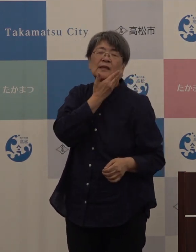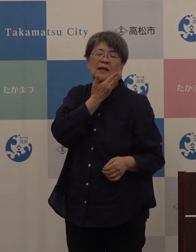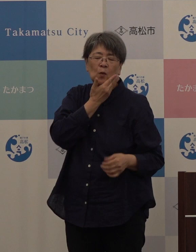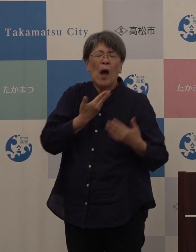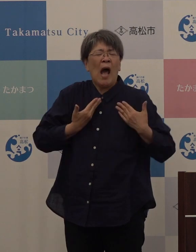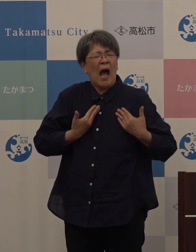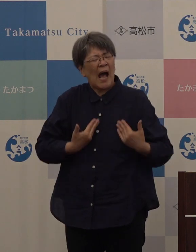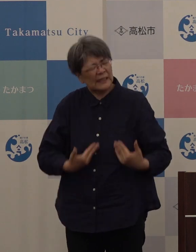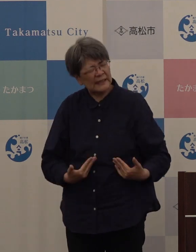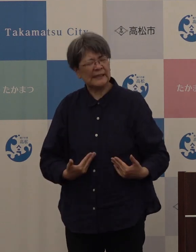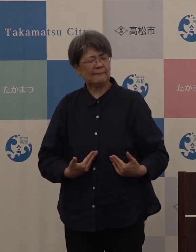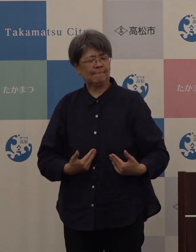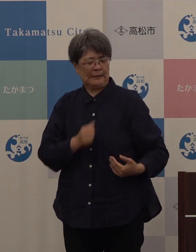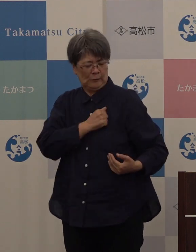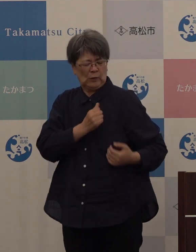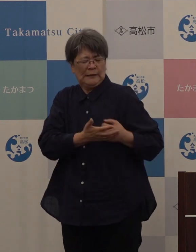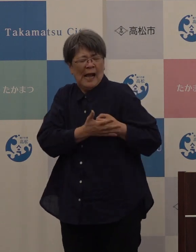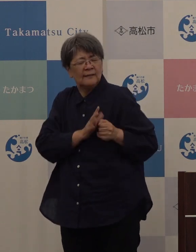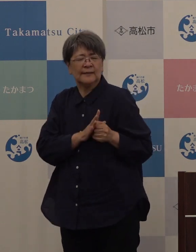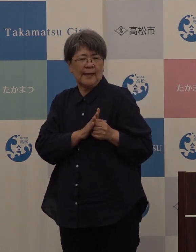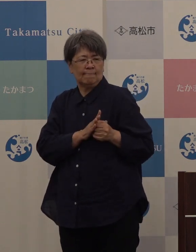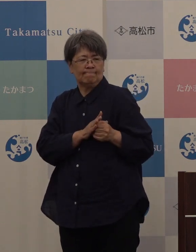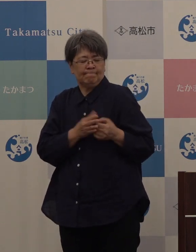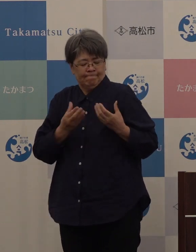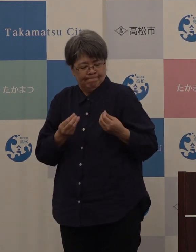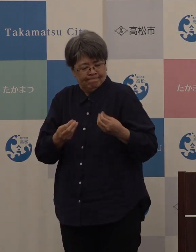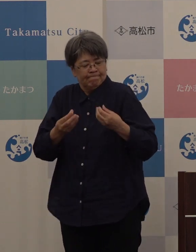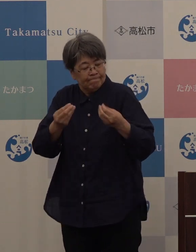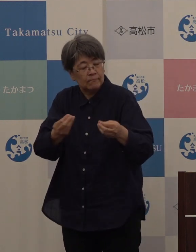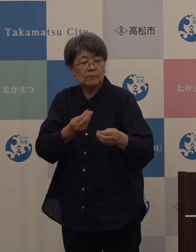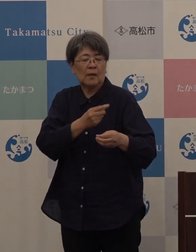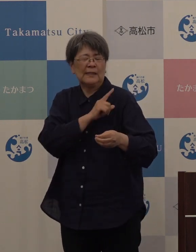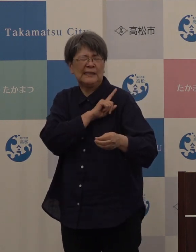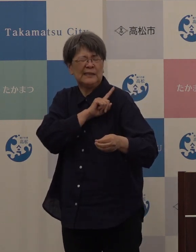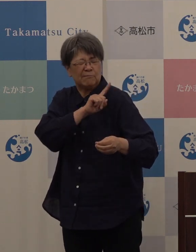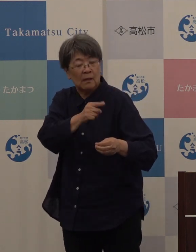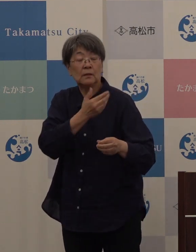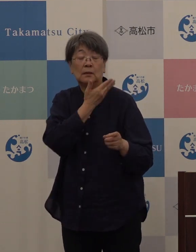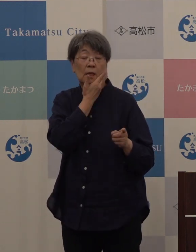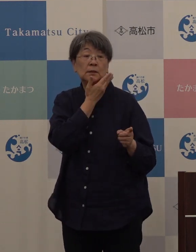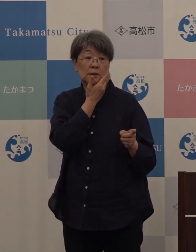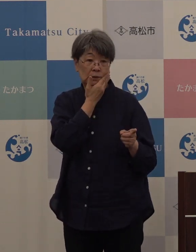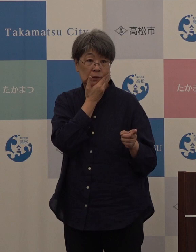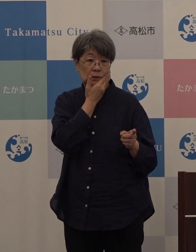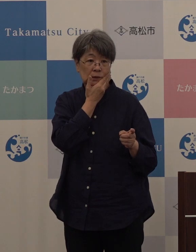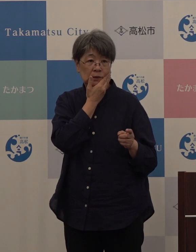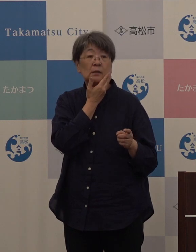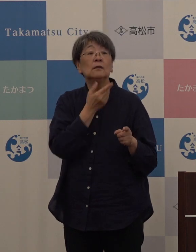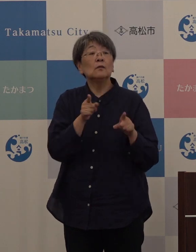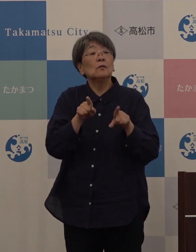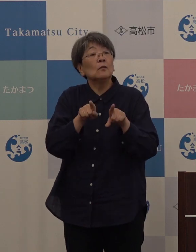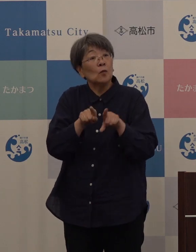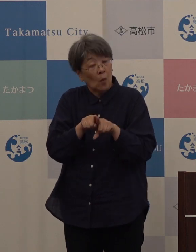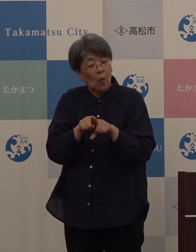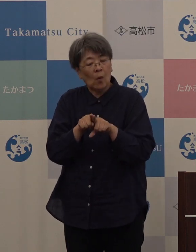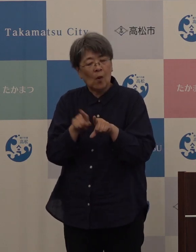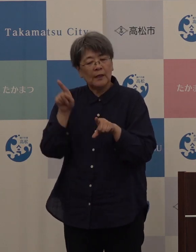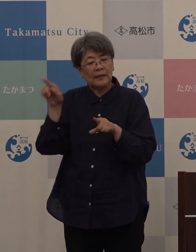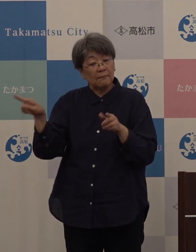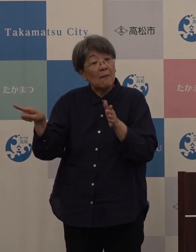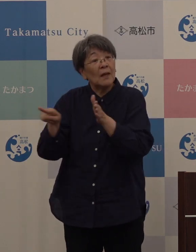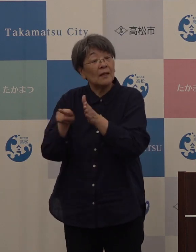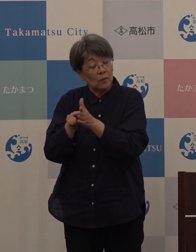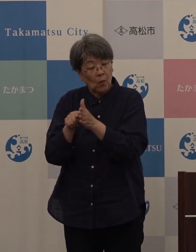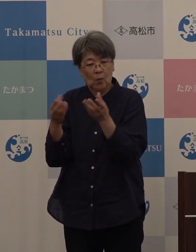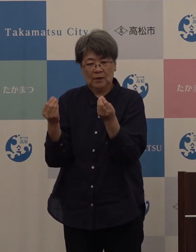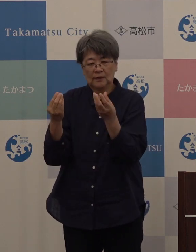の確保を早急に取っていただきたいということが一番大事なことでございますが、まあ、それと同時にこれまでやってきた先ほど言いまし